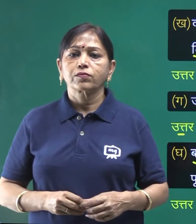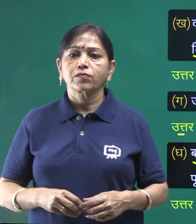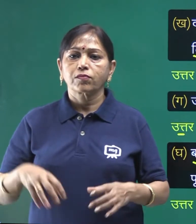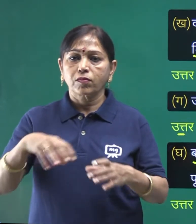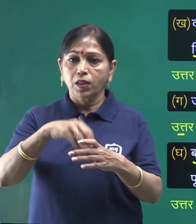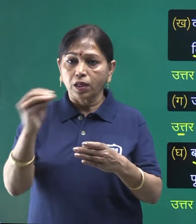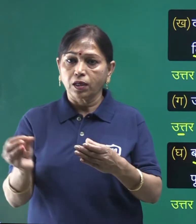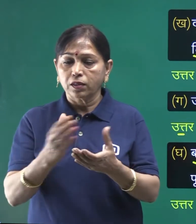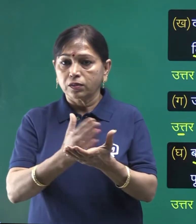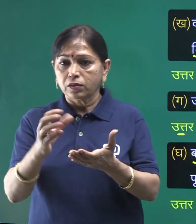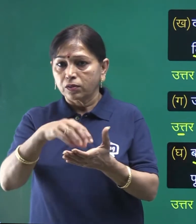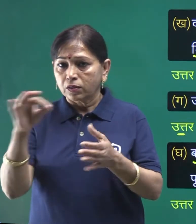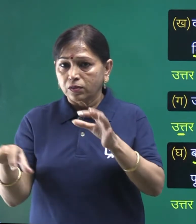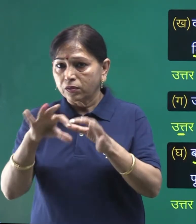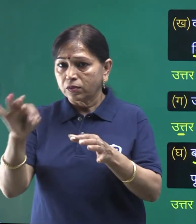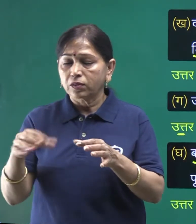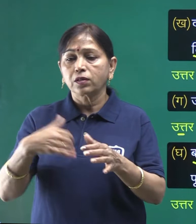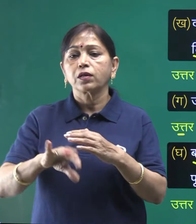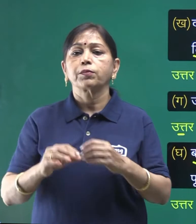पृथक करने के में